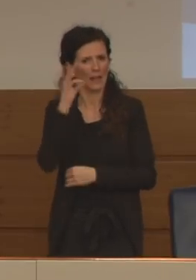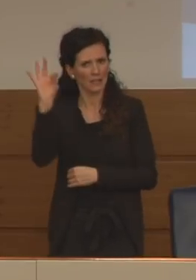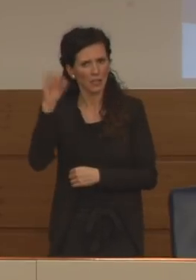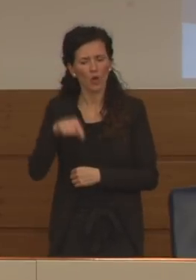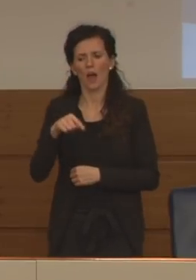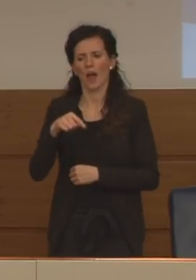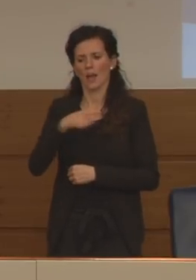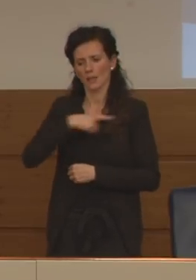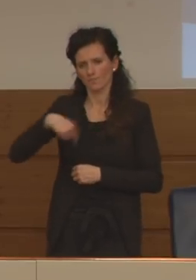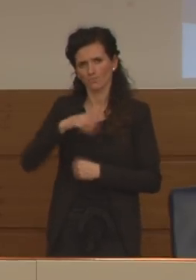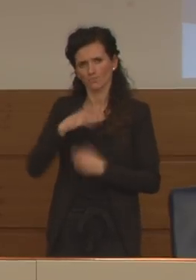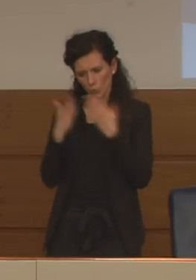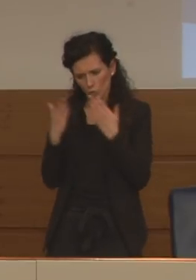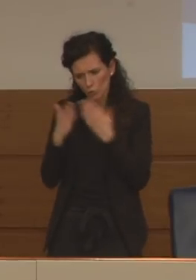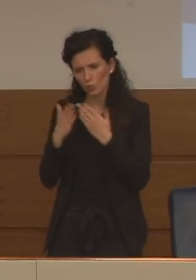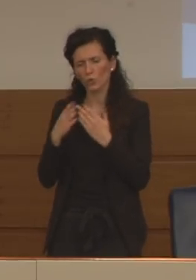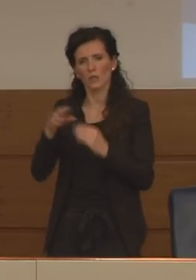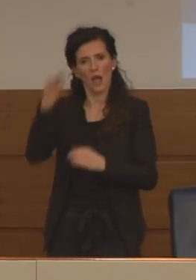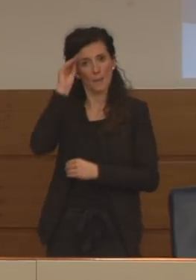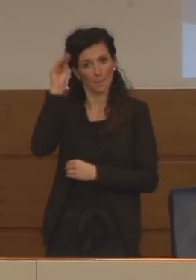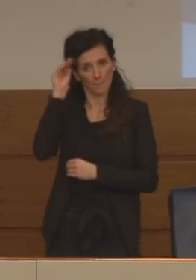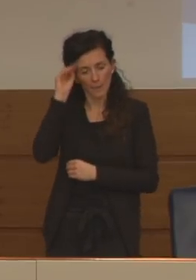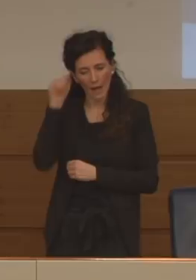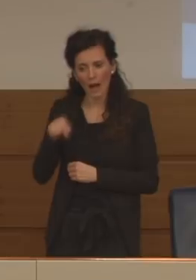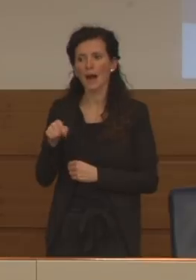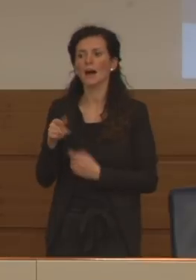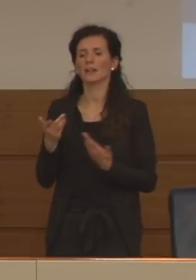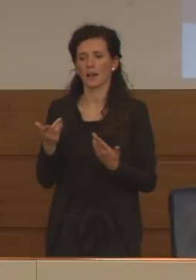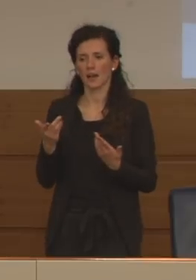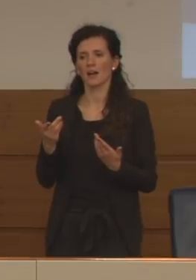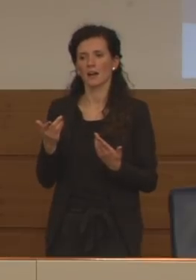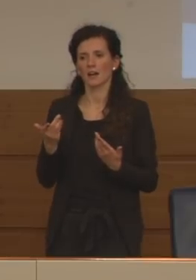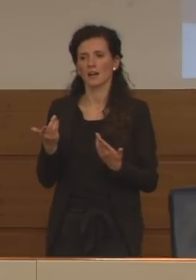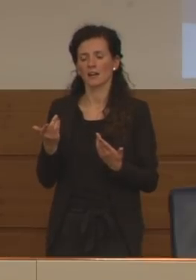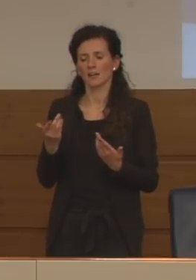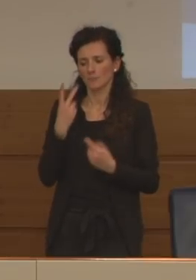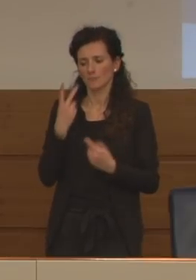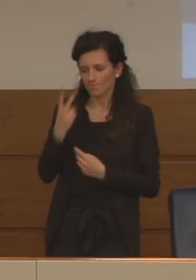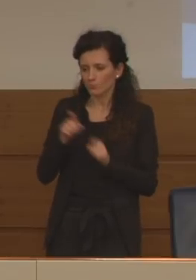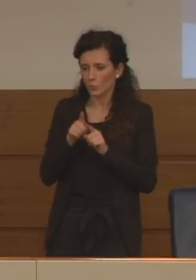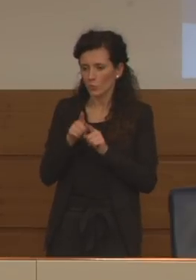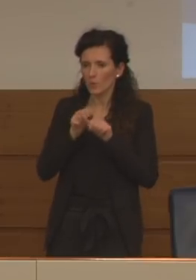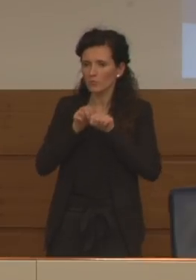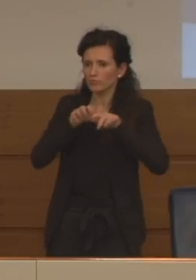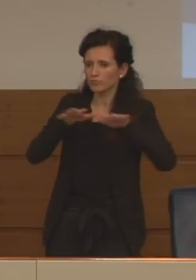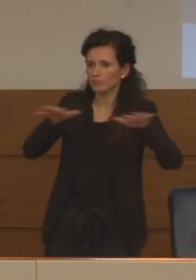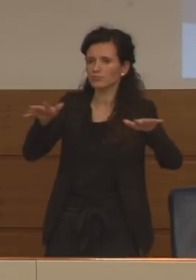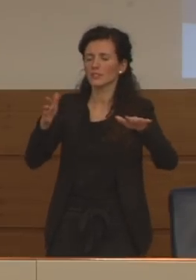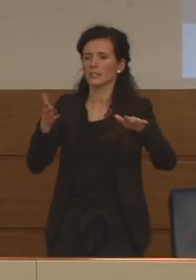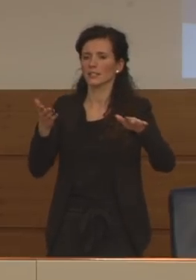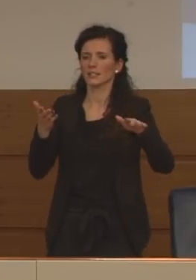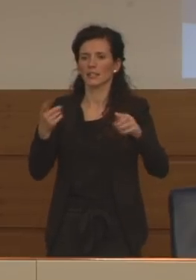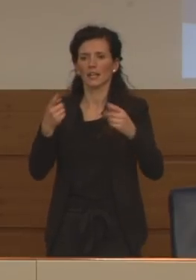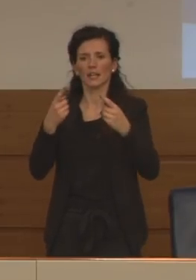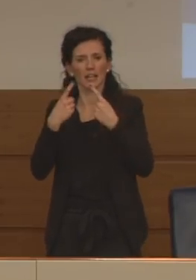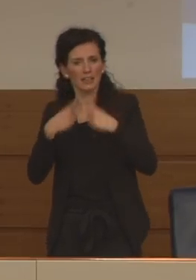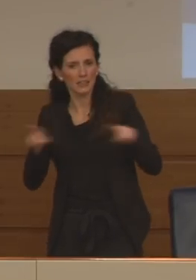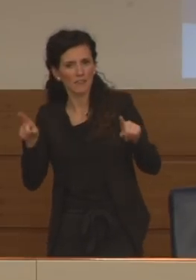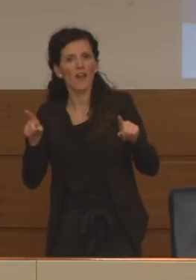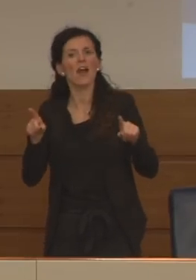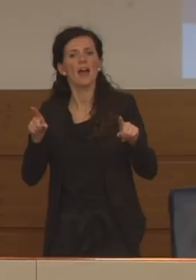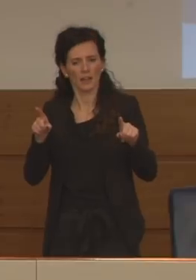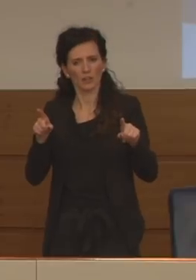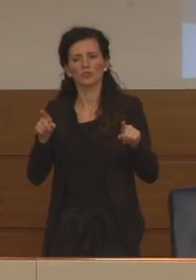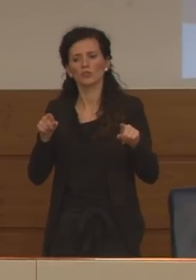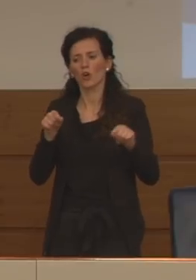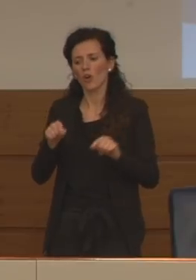che stiamo imparando che si declina in maniera diversa no in termini di fusione e che ci porta